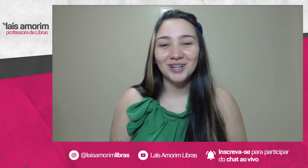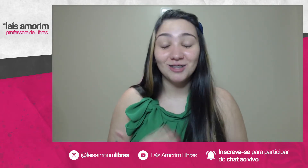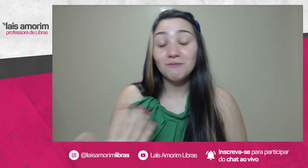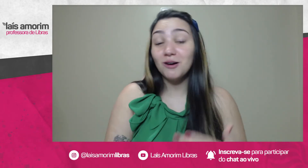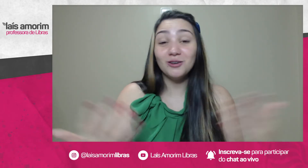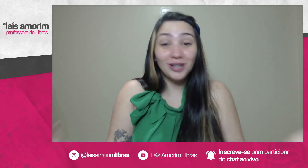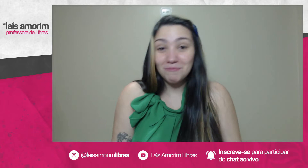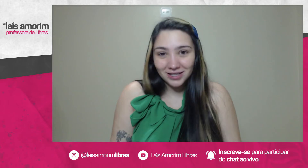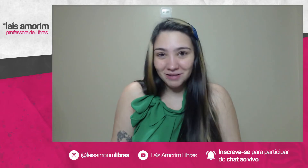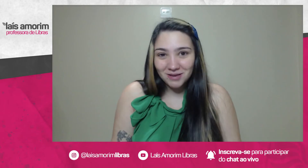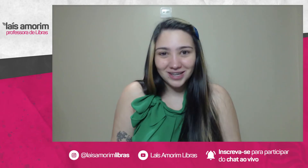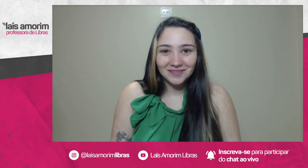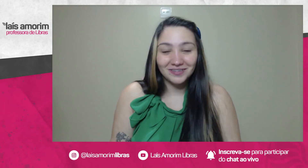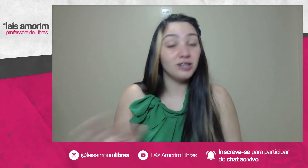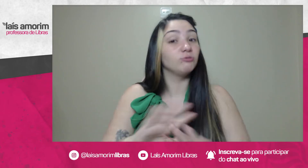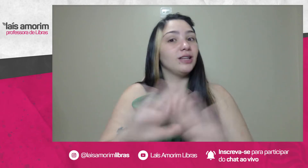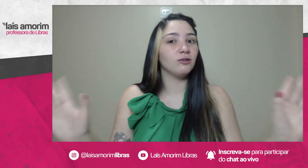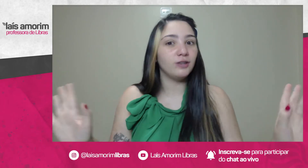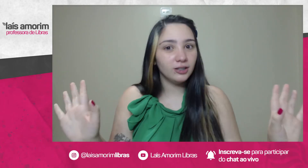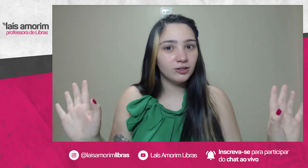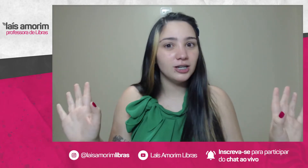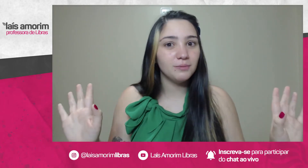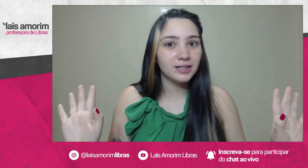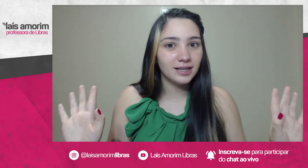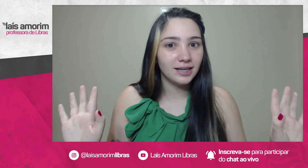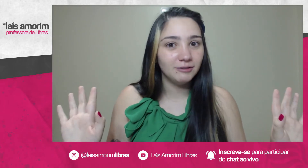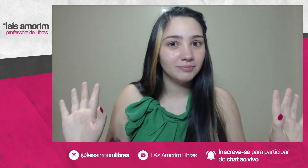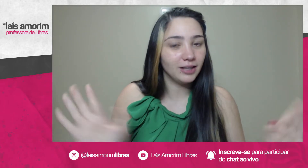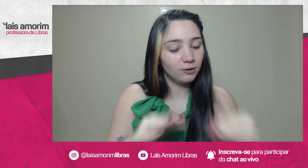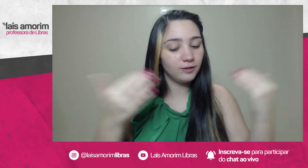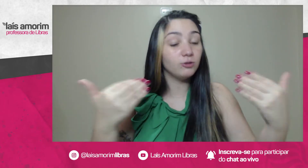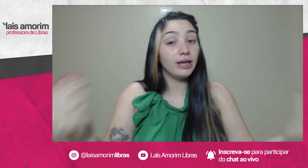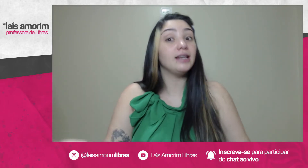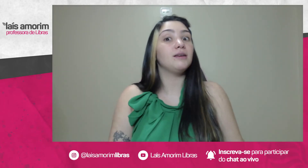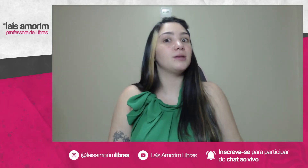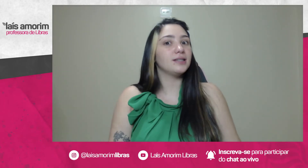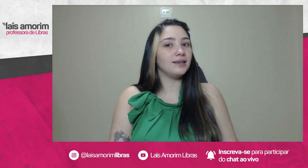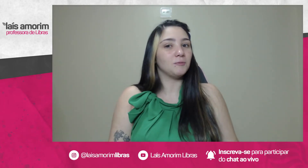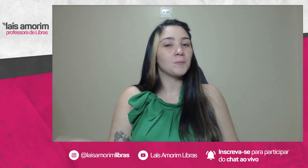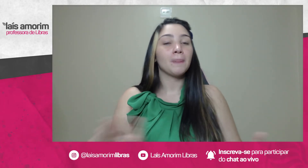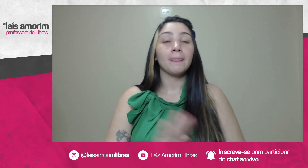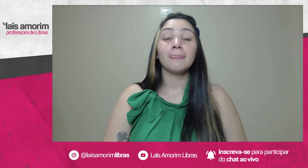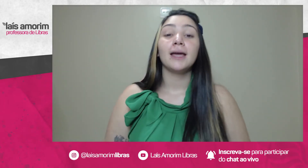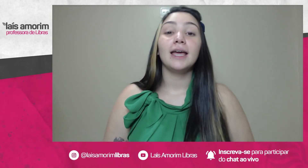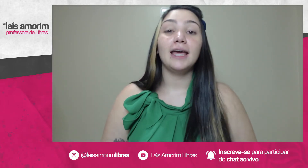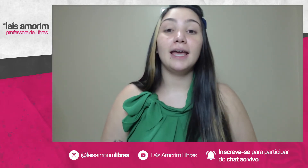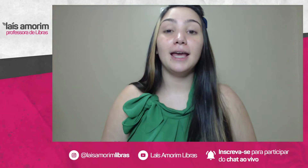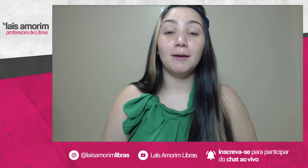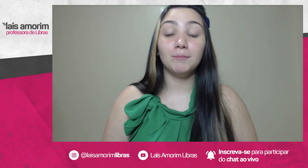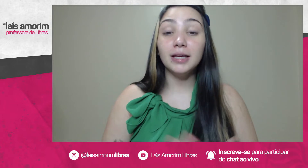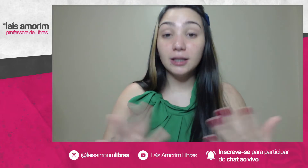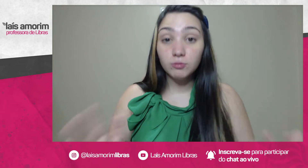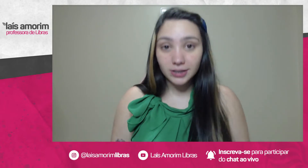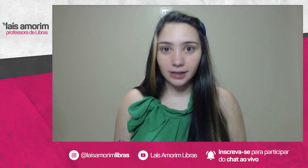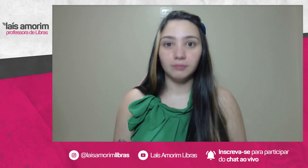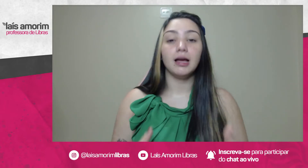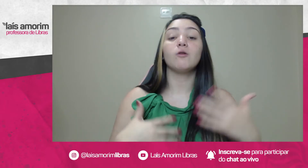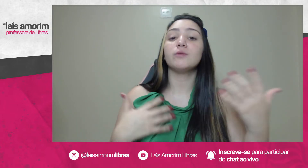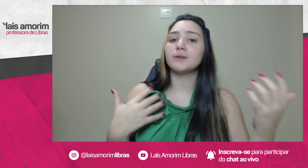normal e eu nem percebi. E eu nem tô falando de Libras aqui, hein? Nem tô falando em Libras aqui. Então, sim, algumas pessoas têm